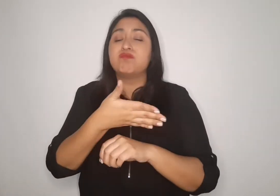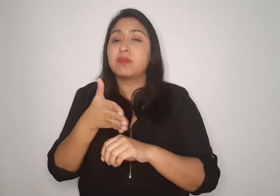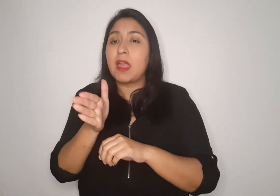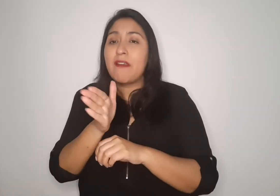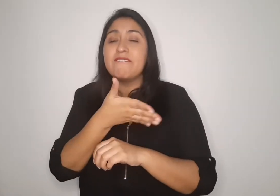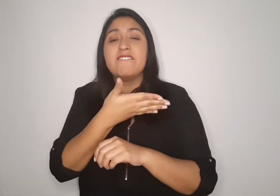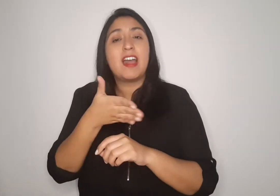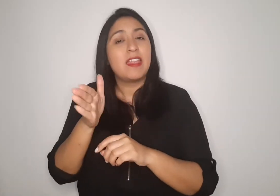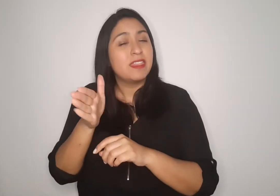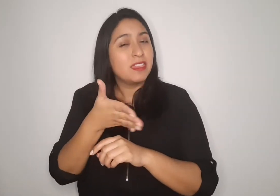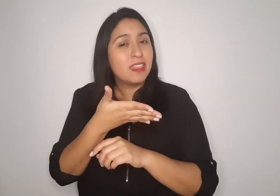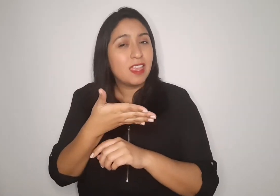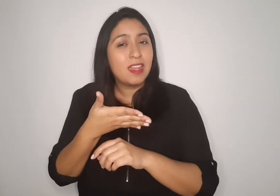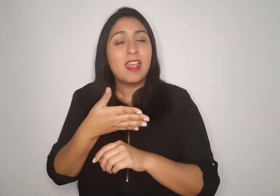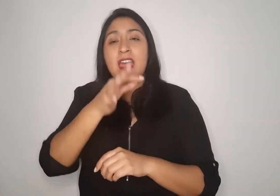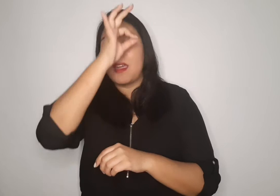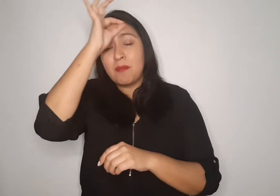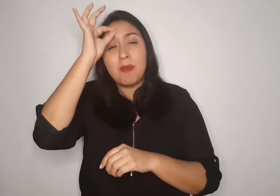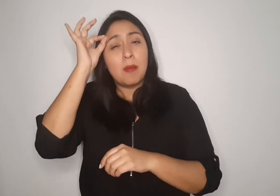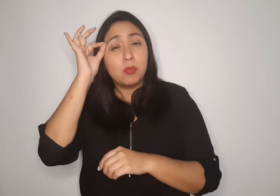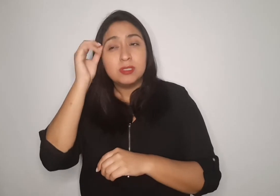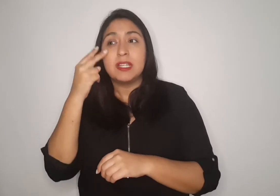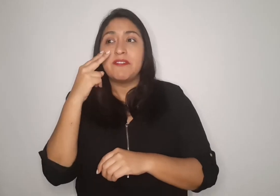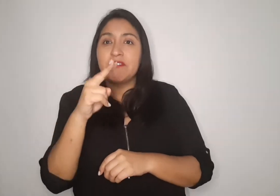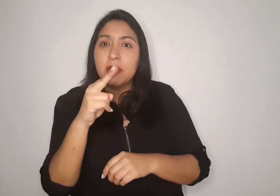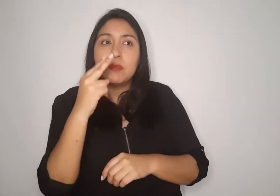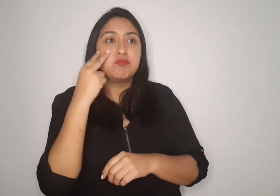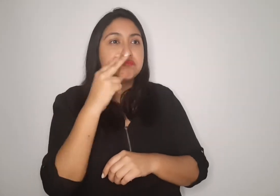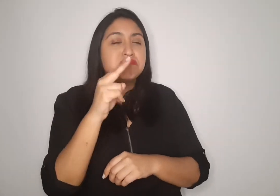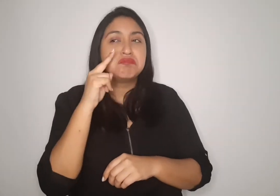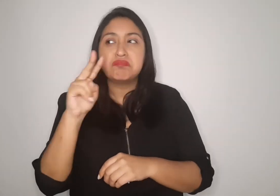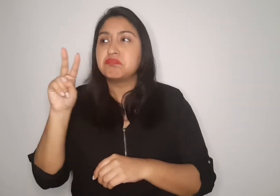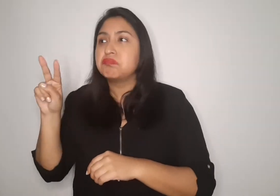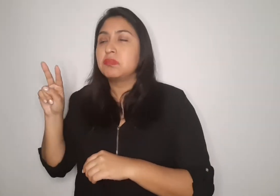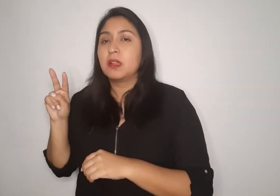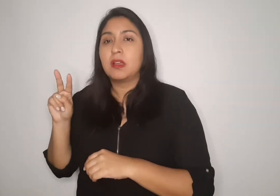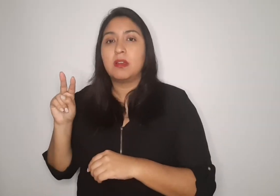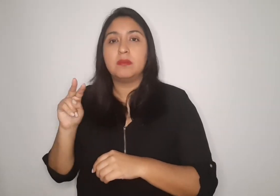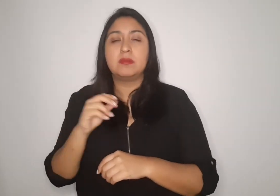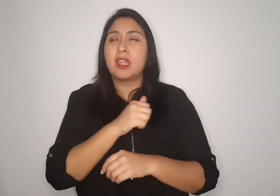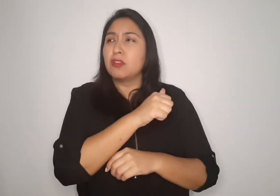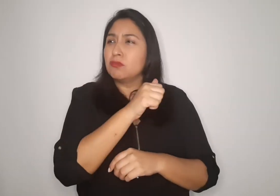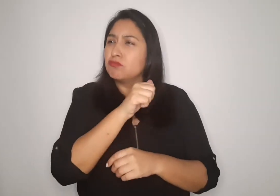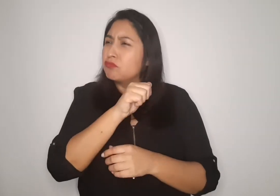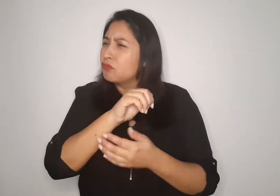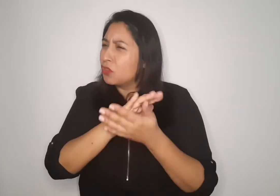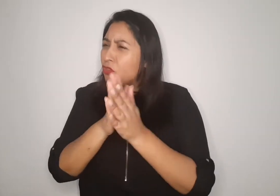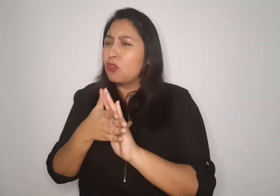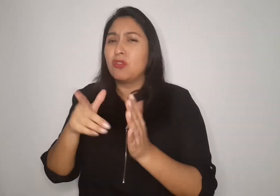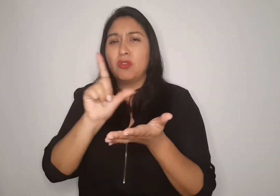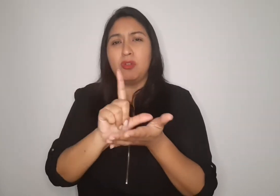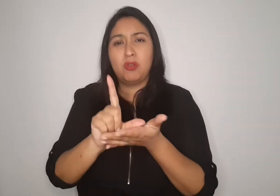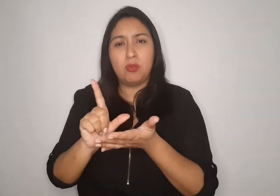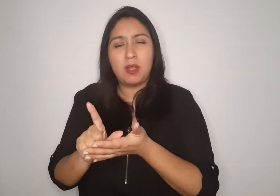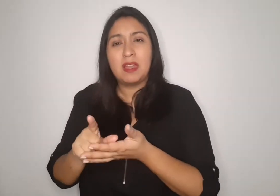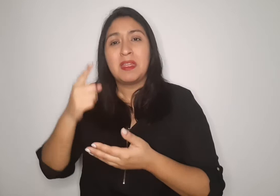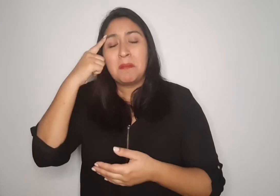como un emblema, ¿ya? Pero hace 4 años no era tan así. Yo tengo la sensación de que era mucho más